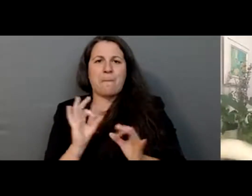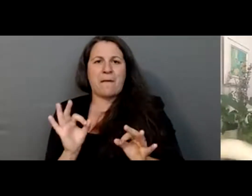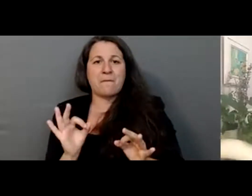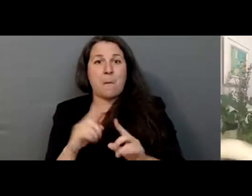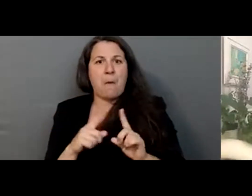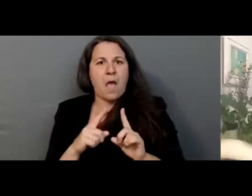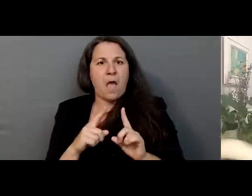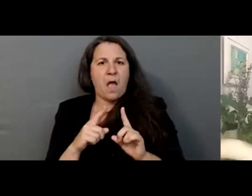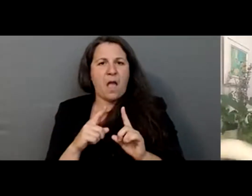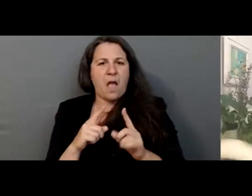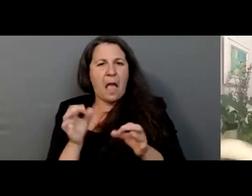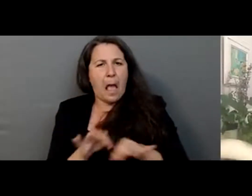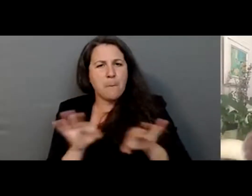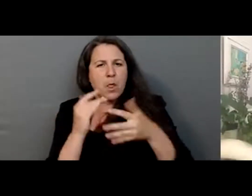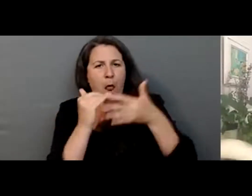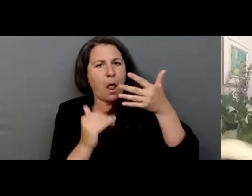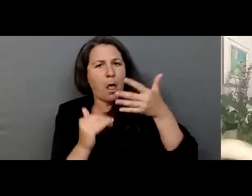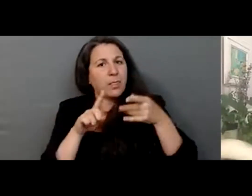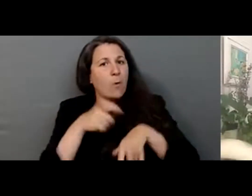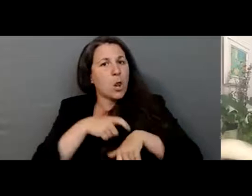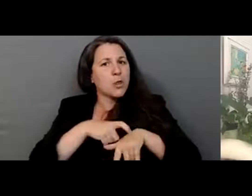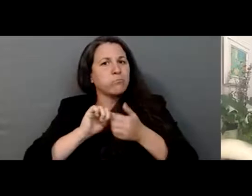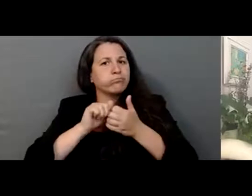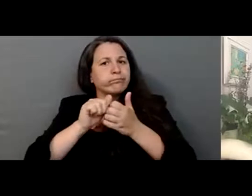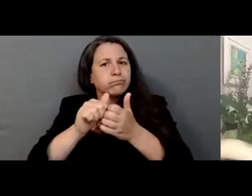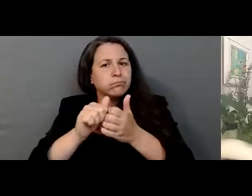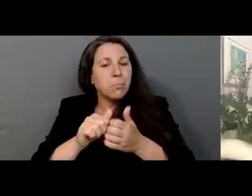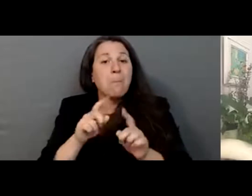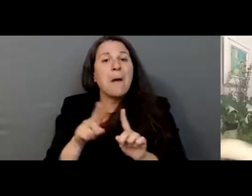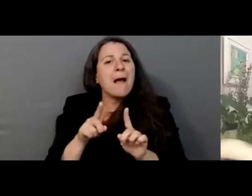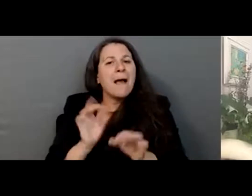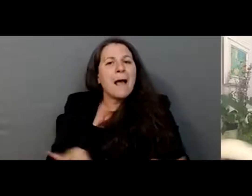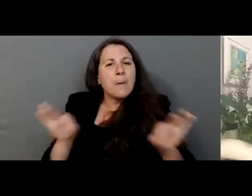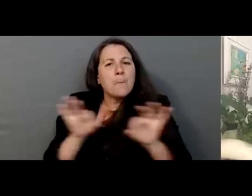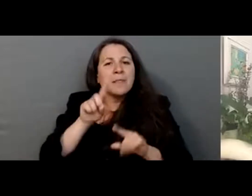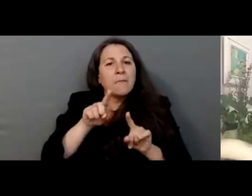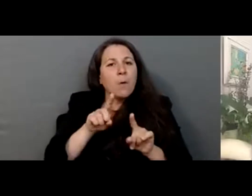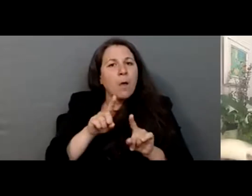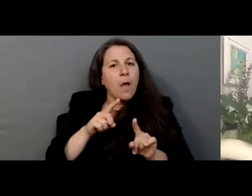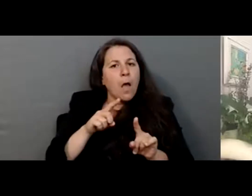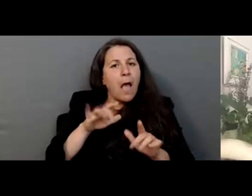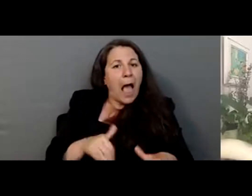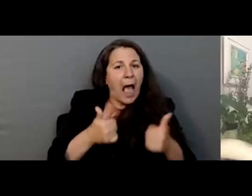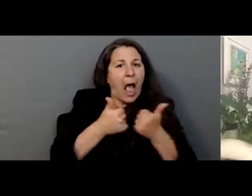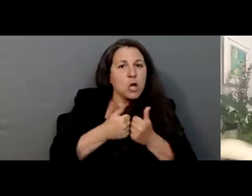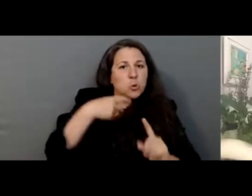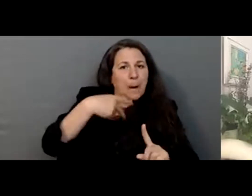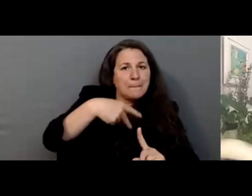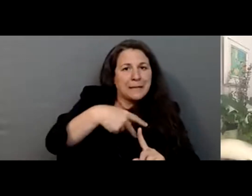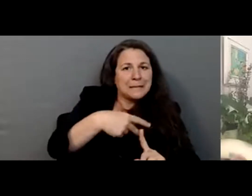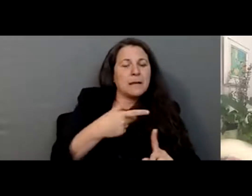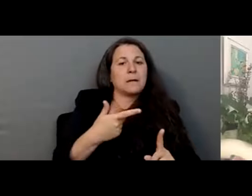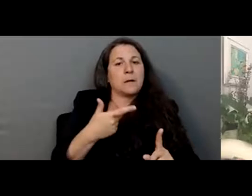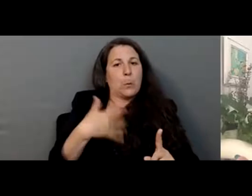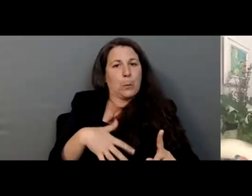temps. Mais pour nous, c'est important aussi de visibiliser les enjeux spécifiques qui existent. Par exemple, il y a une surreprésentation de l'autisme